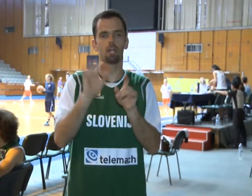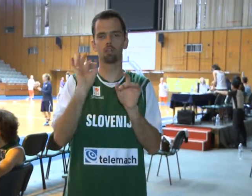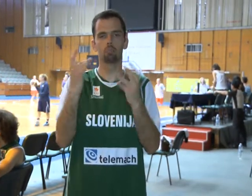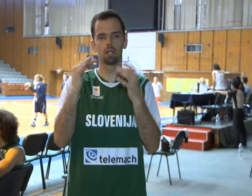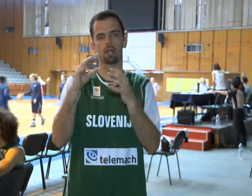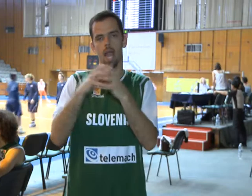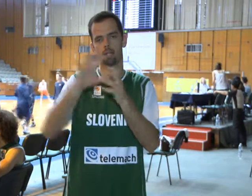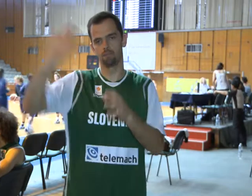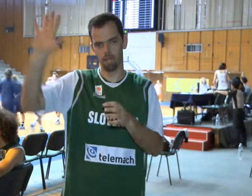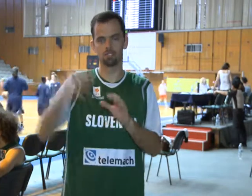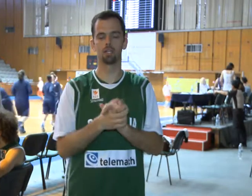Avstralijo smo morda na tudi malce